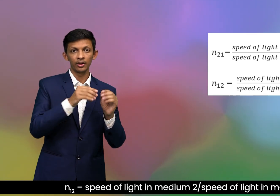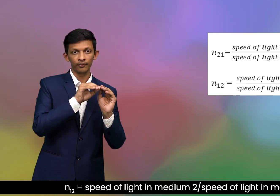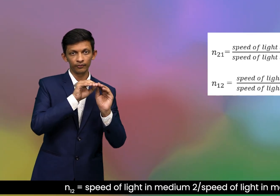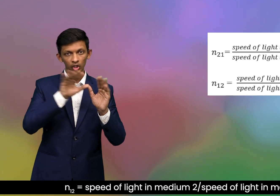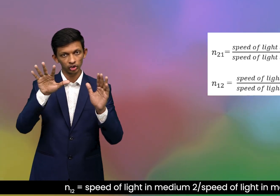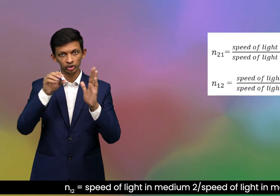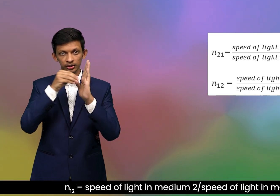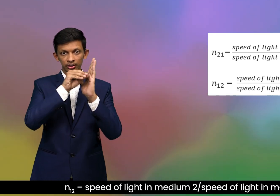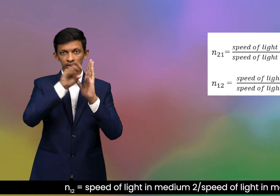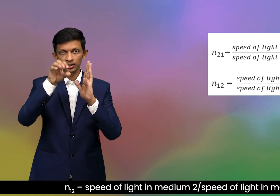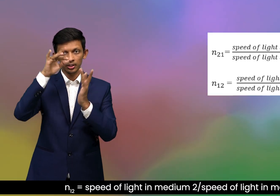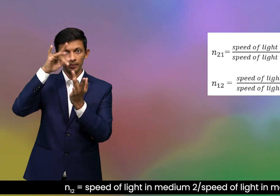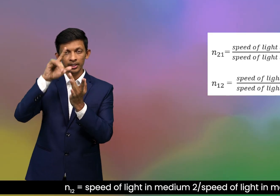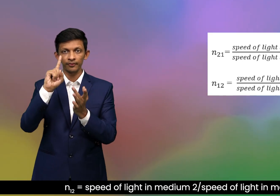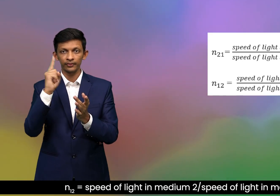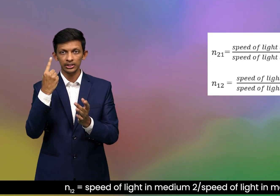V2 by V1